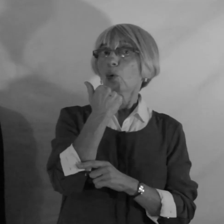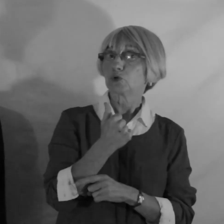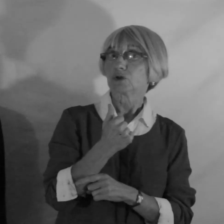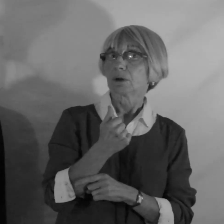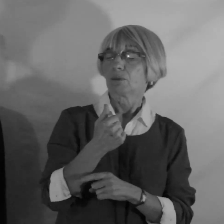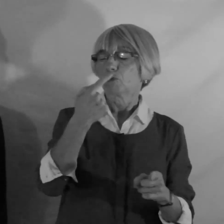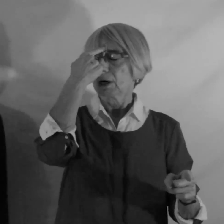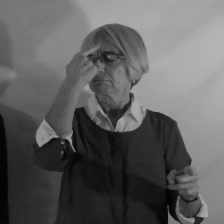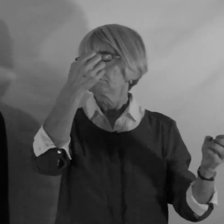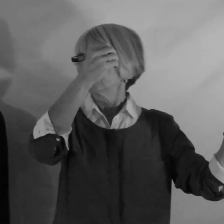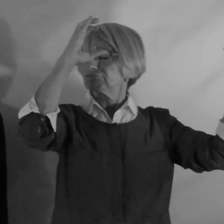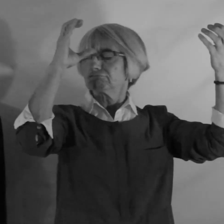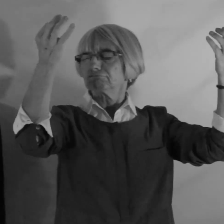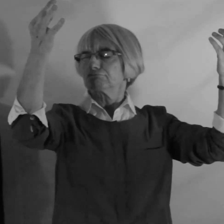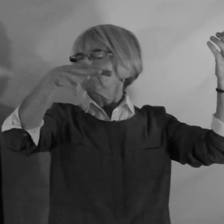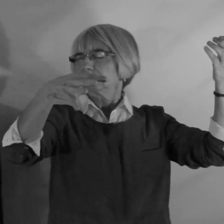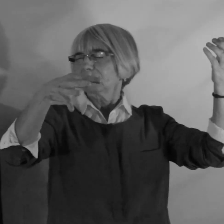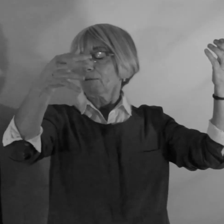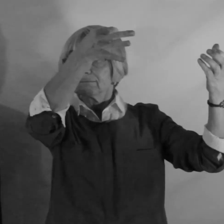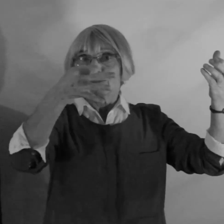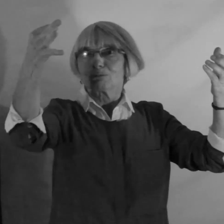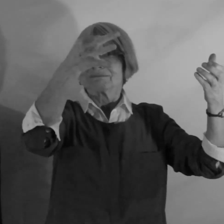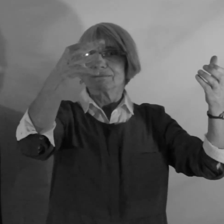s'est imposé à moi de façon évidente.